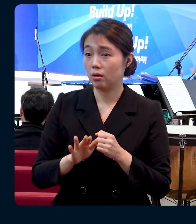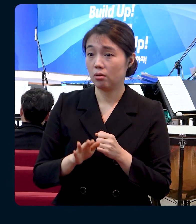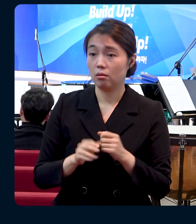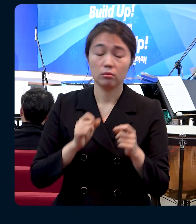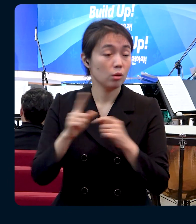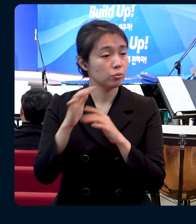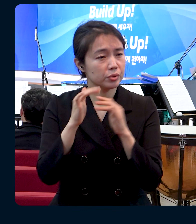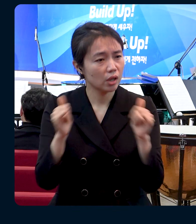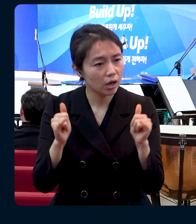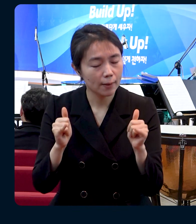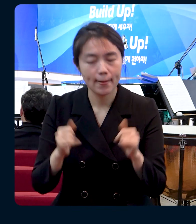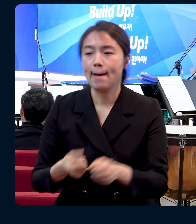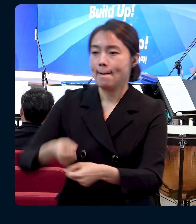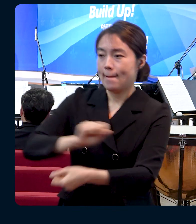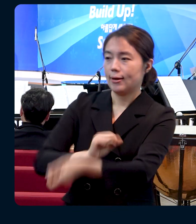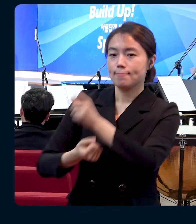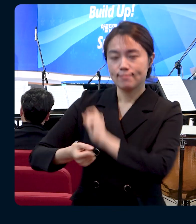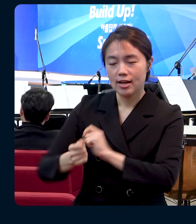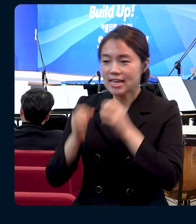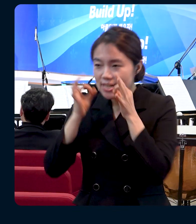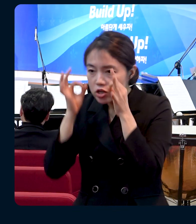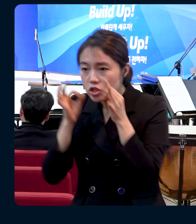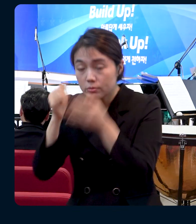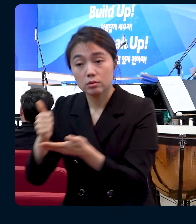섬길 수는 없는 거 아니냐, 그 말.